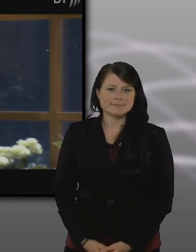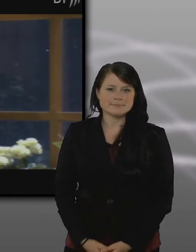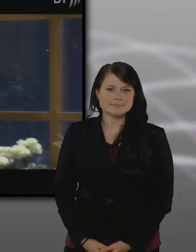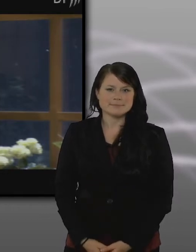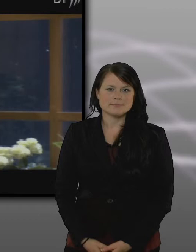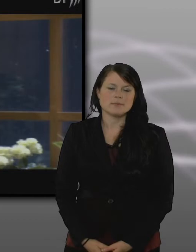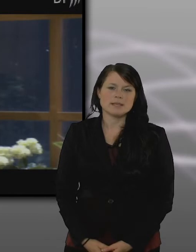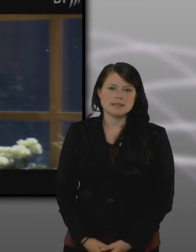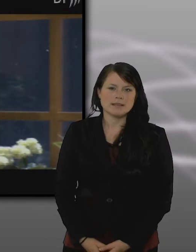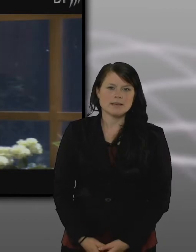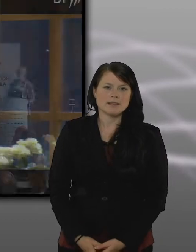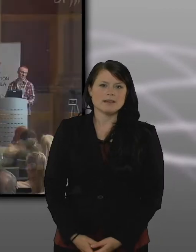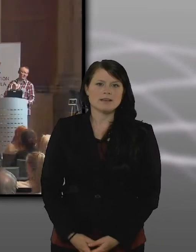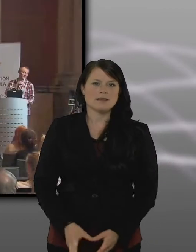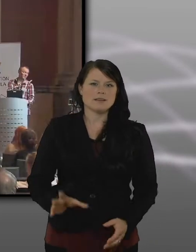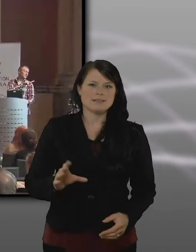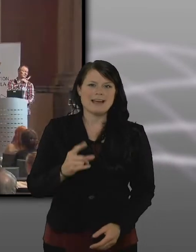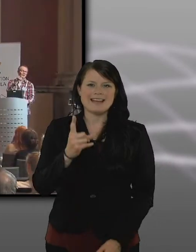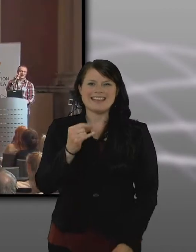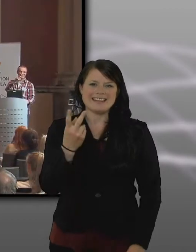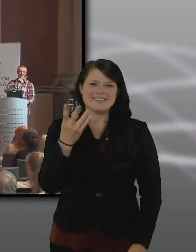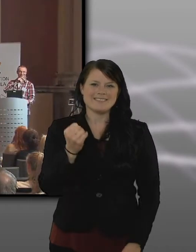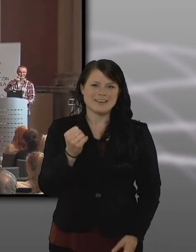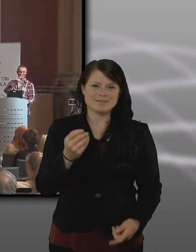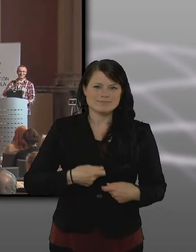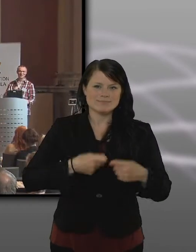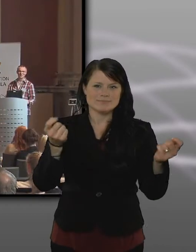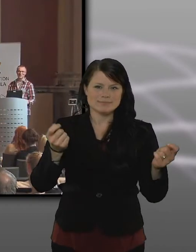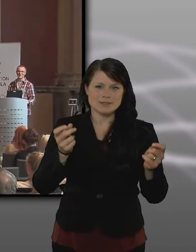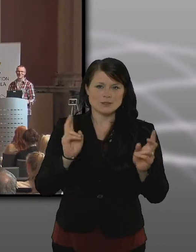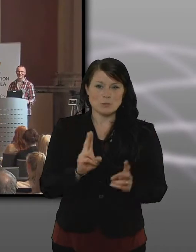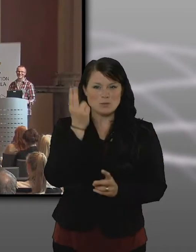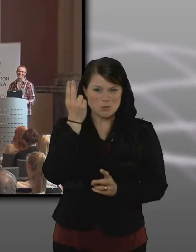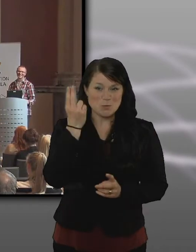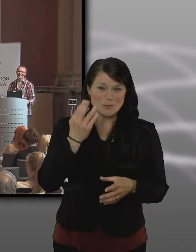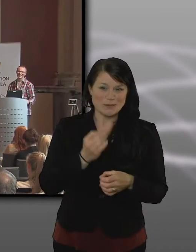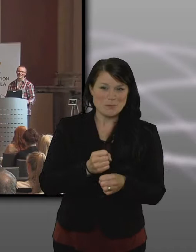Det är alltså livestream. Det som den här gänget håller på med